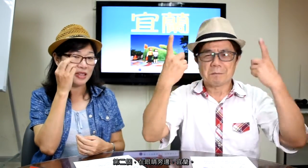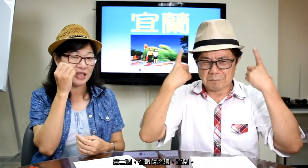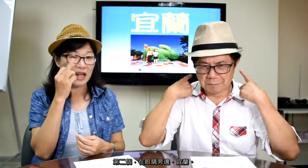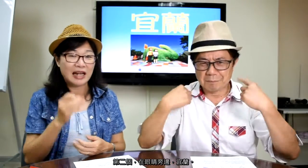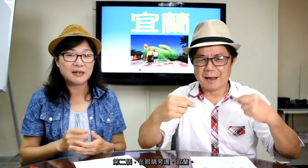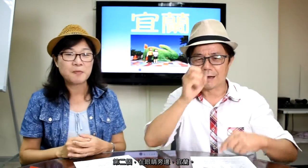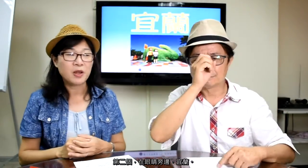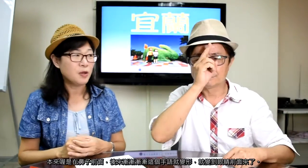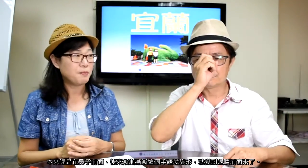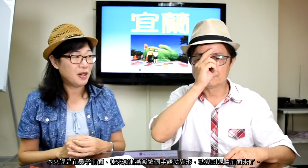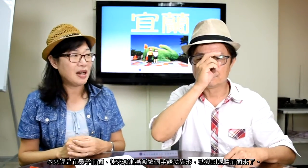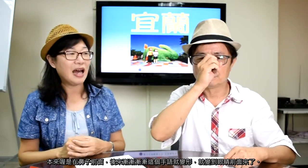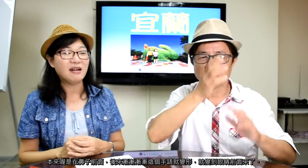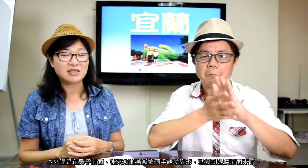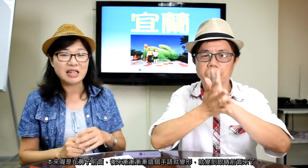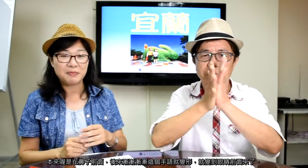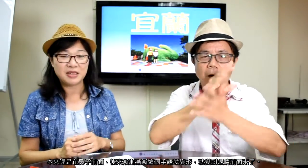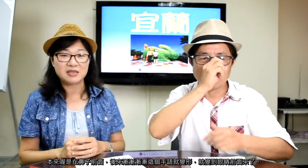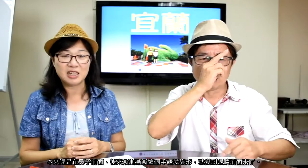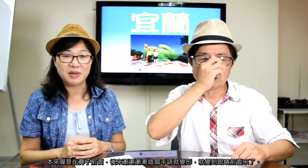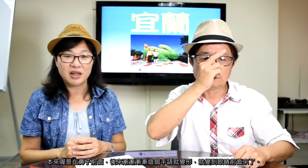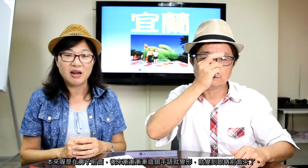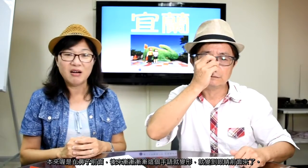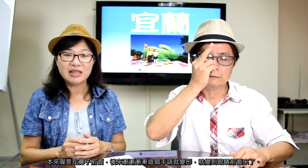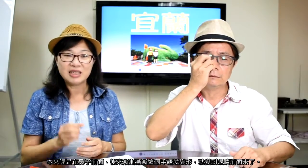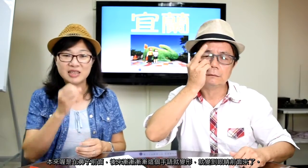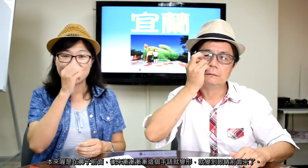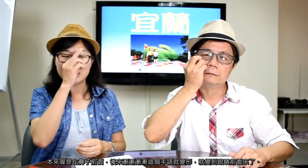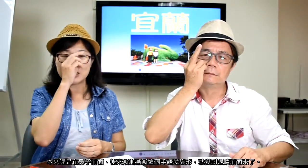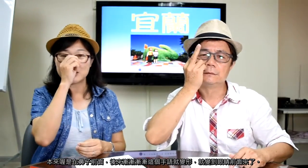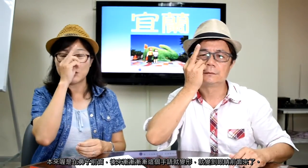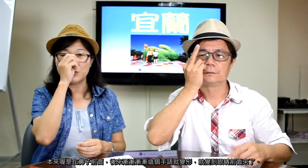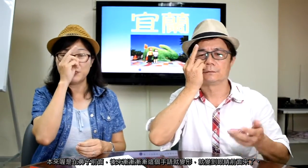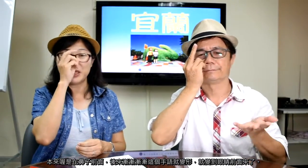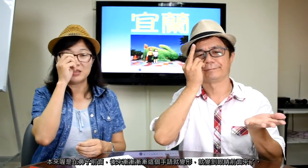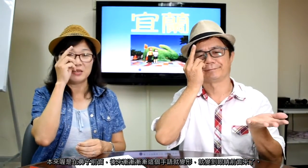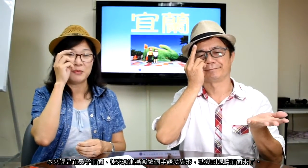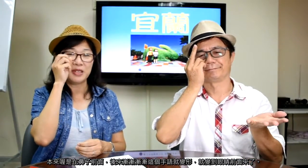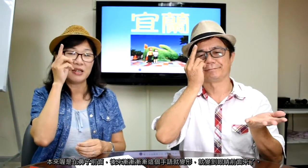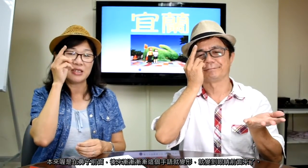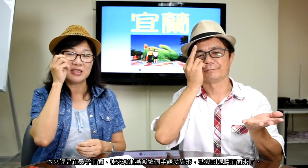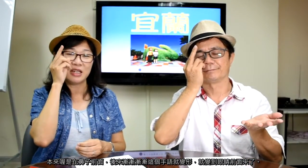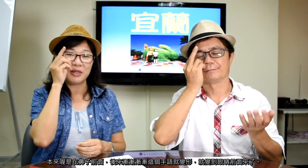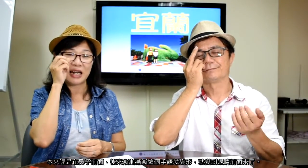宜兰，本来哦是在鼻子前面，后来渐渐这个手语就变形，就变到眼睛前面来